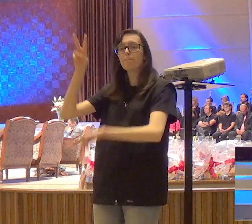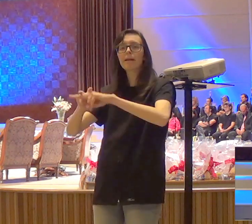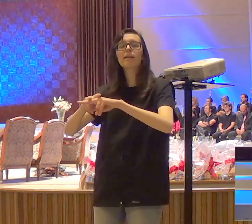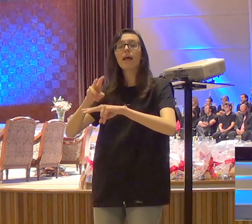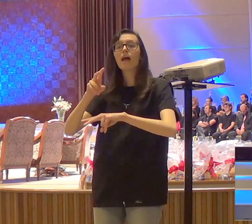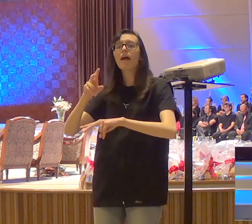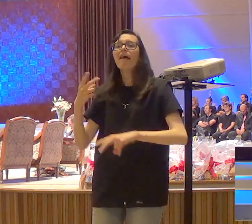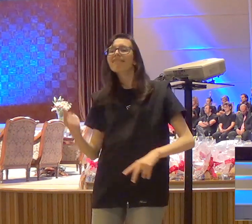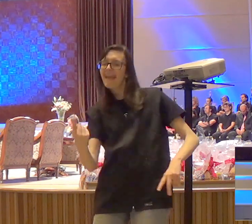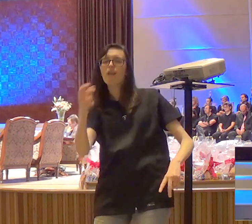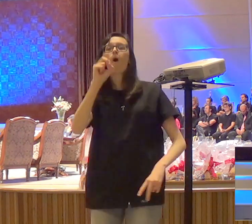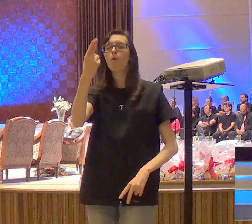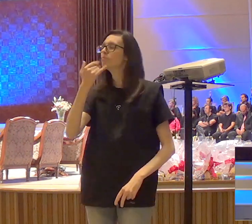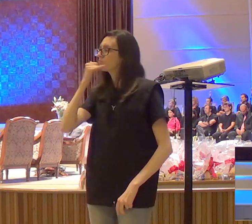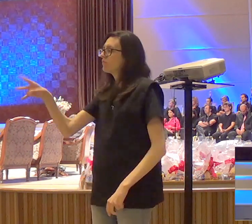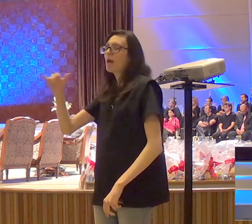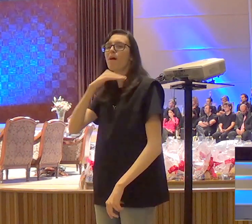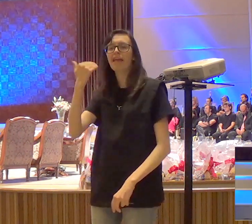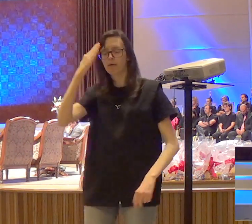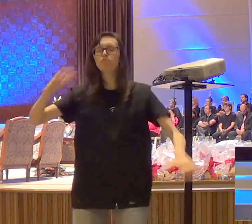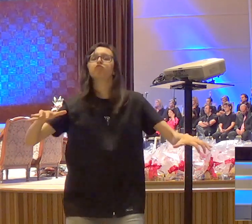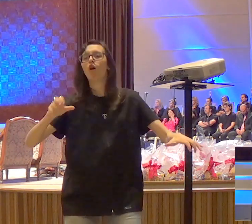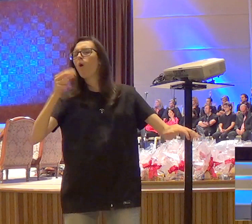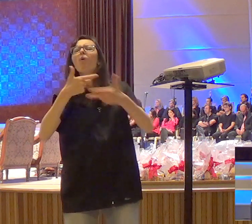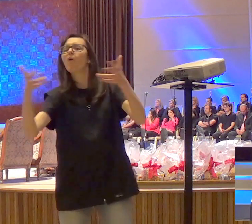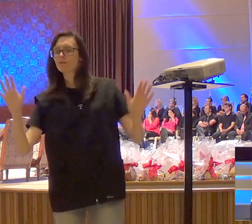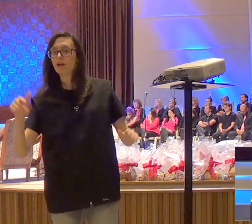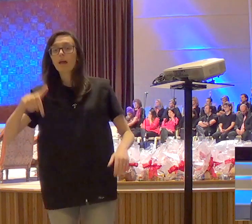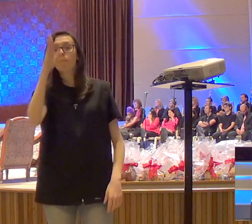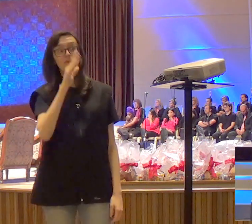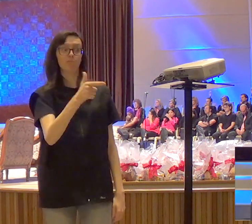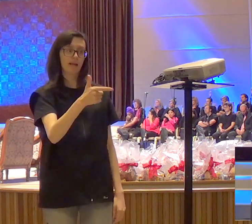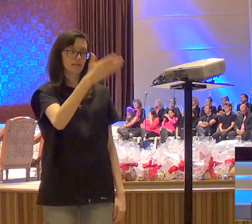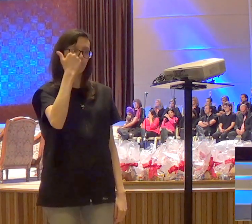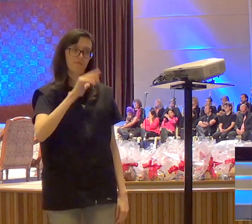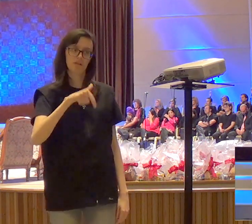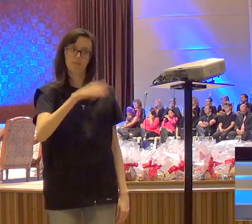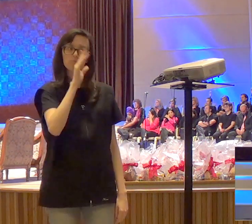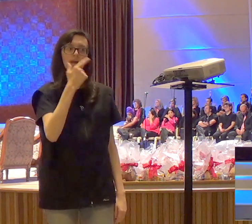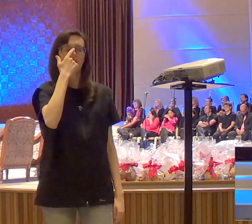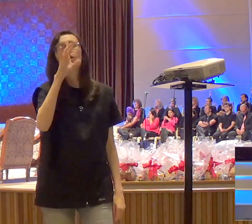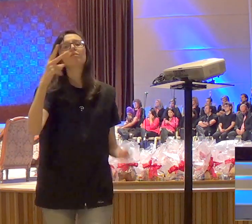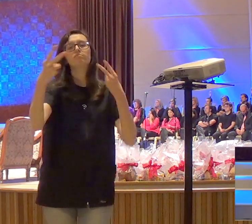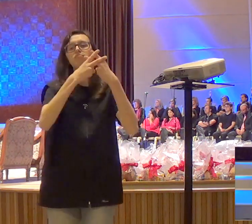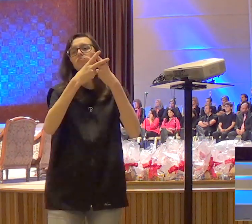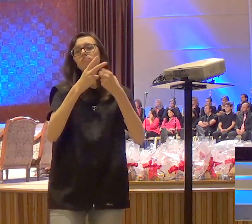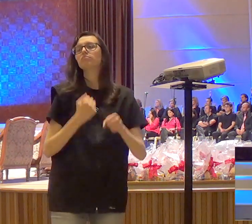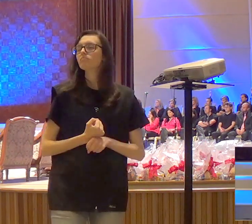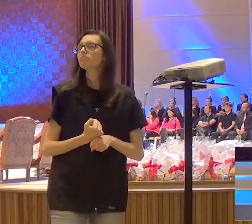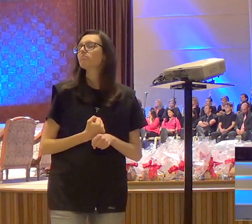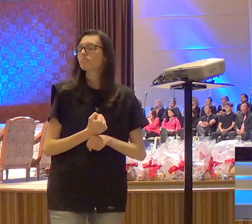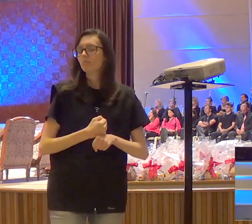here in Brazil, you don't have that, is what I'm told. E aqui no Brasil a gente não tem essas penas. So everybody who goes